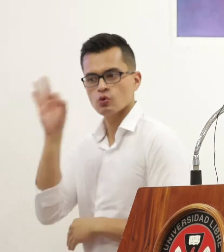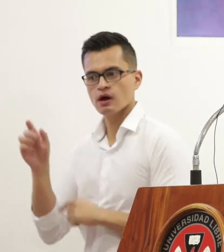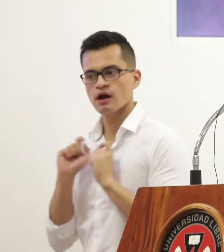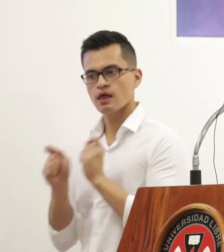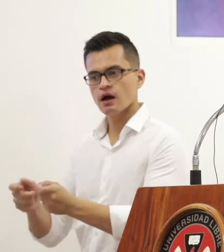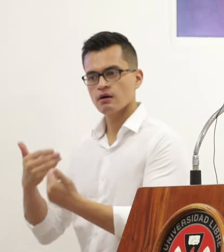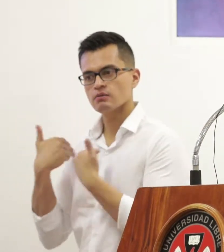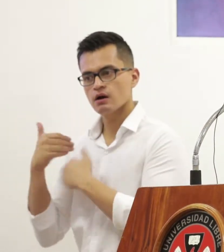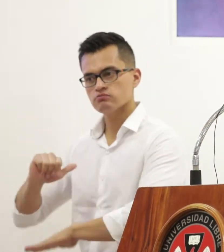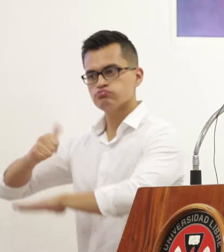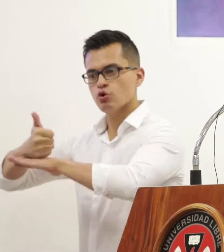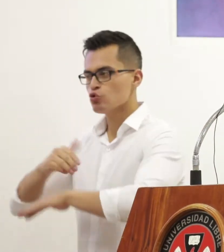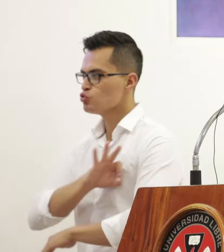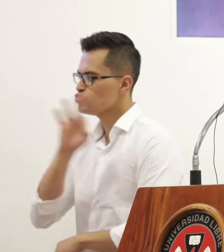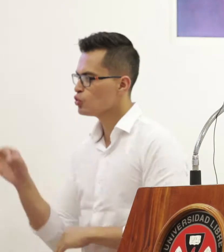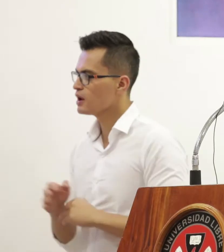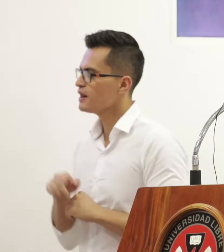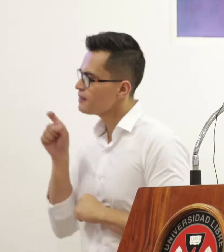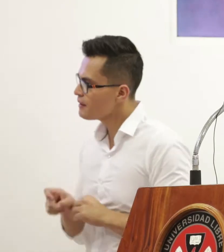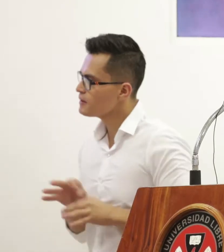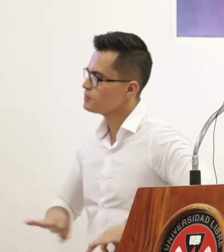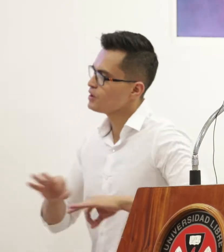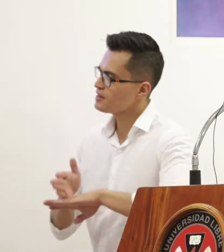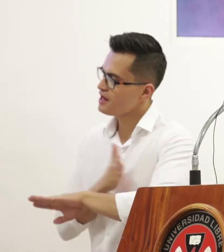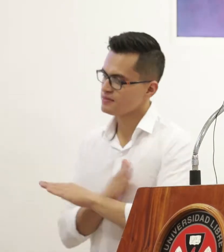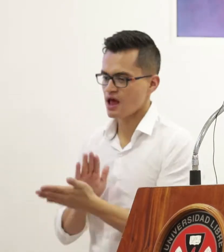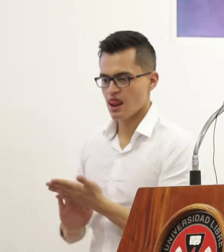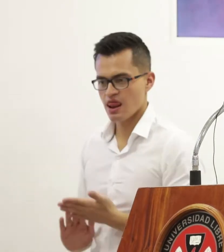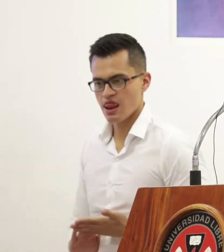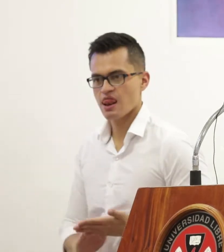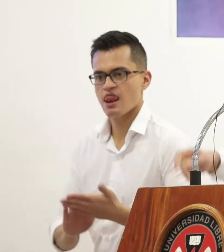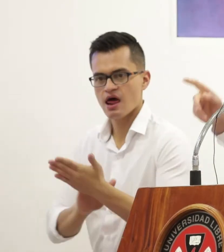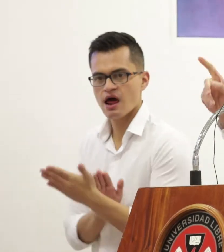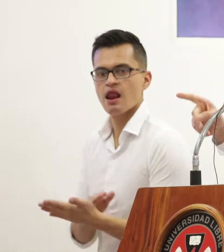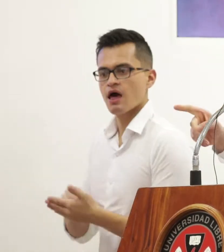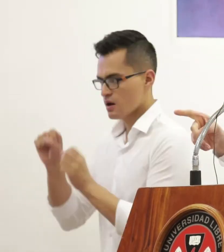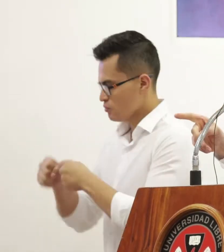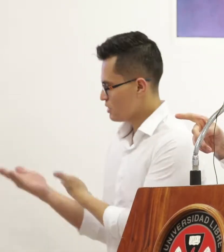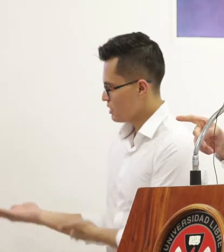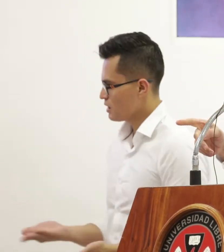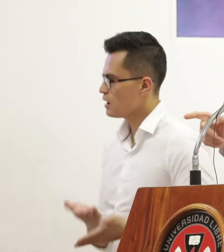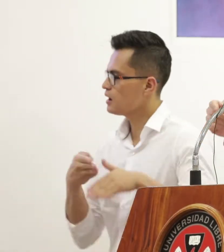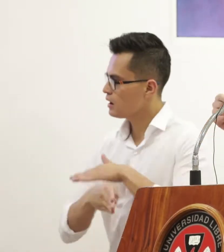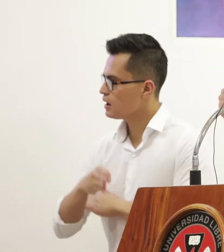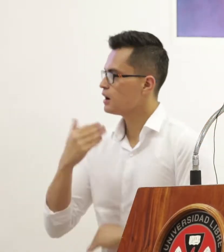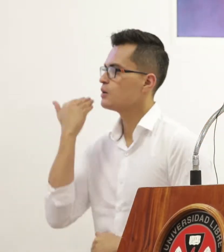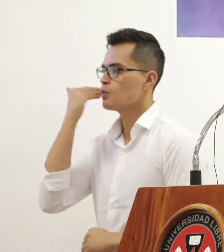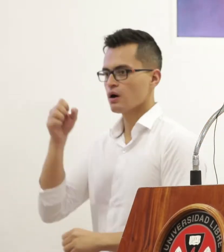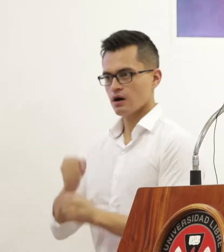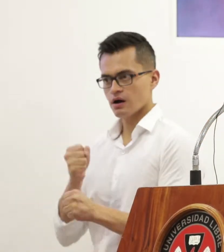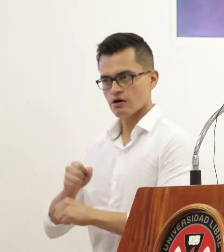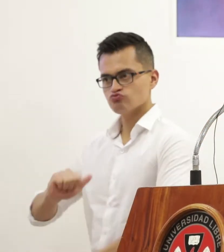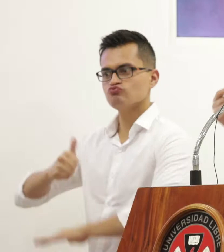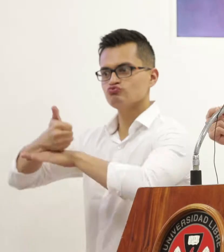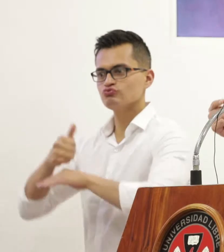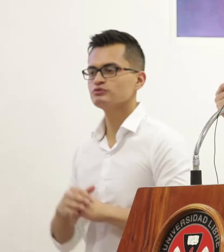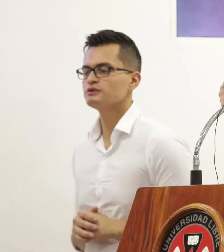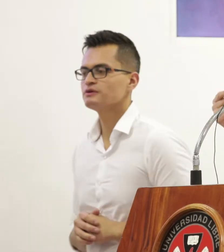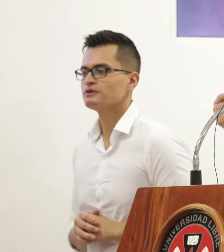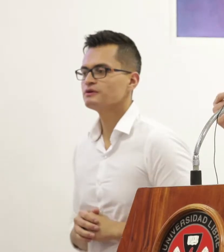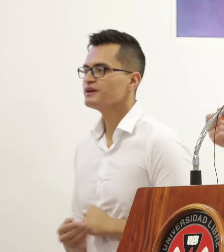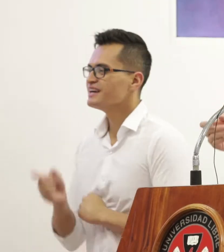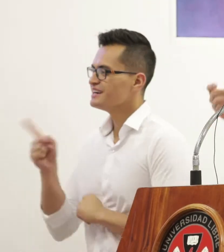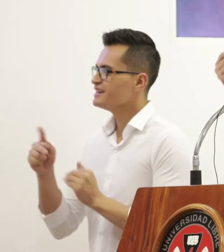abrir esos espacios y tenemos que prepararnos para eso. De ahí que esa batalla, que no es una batalla simplemente de